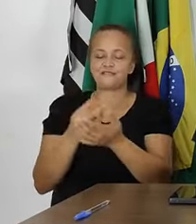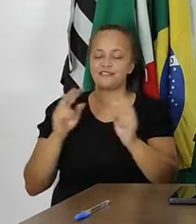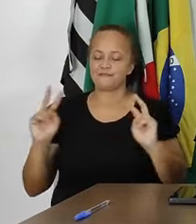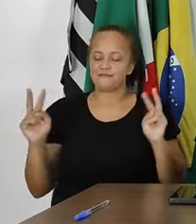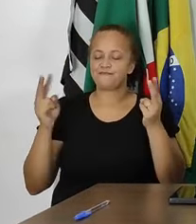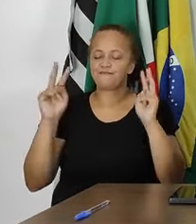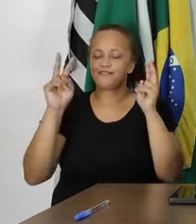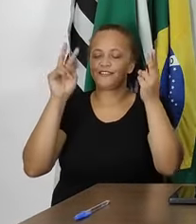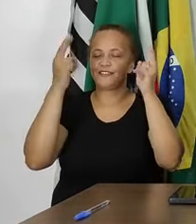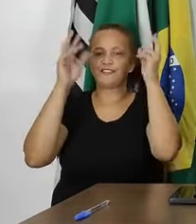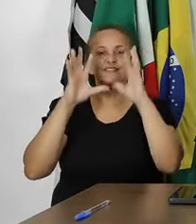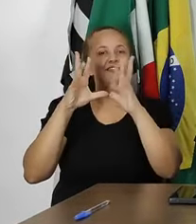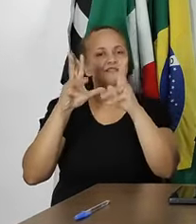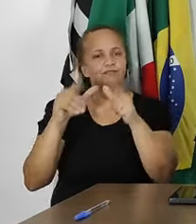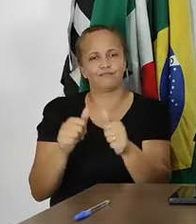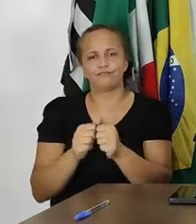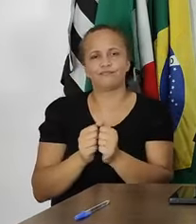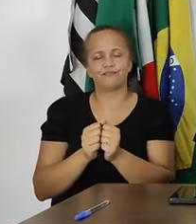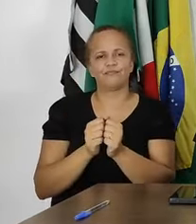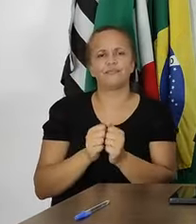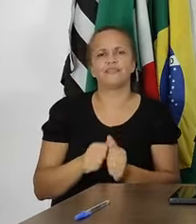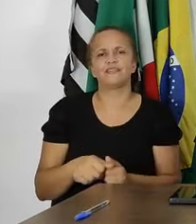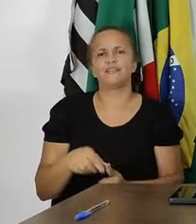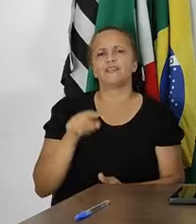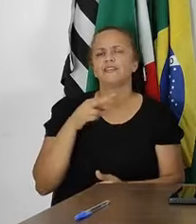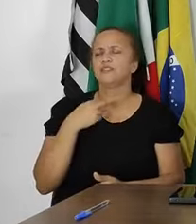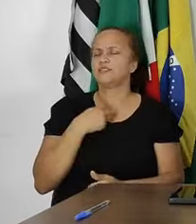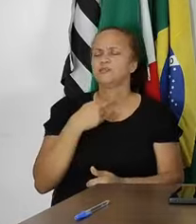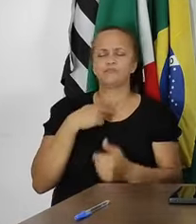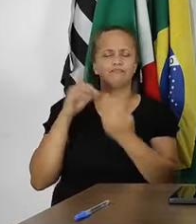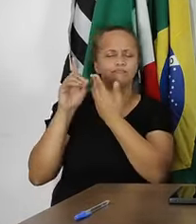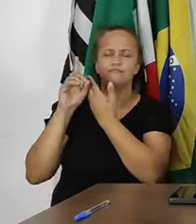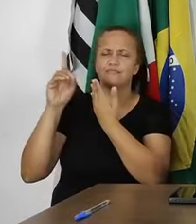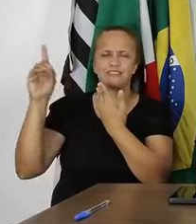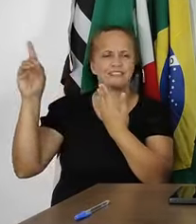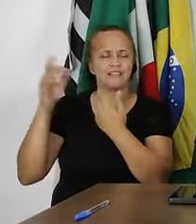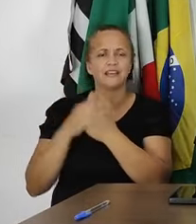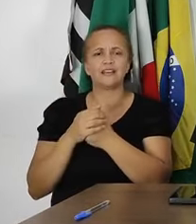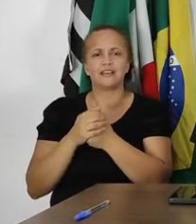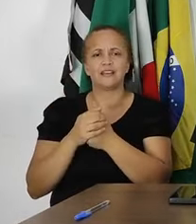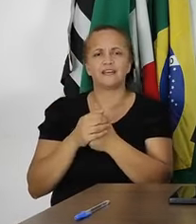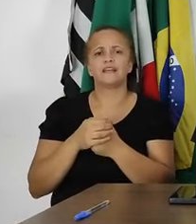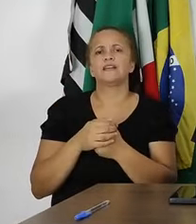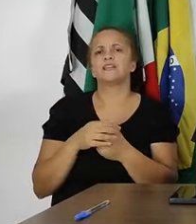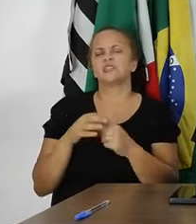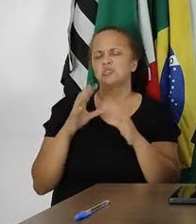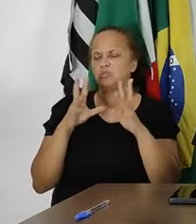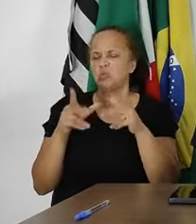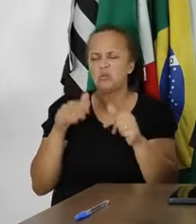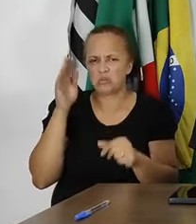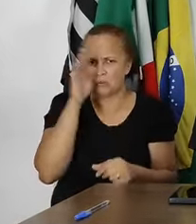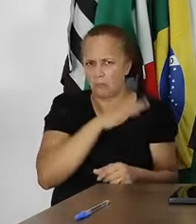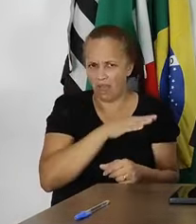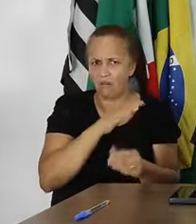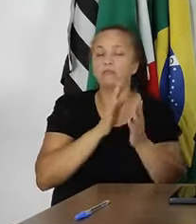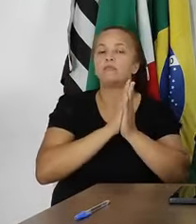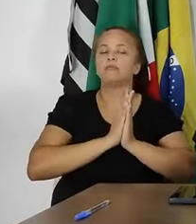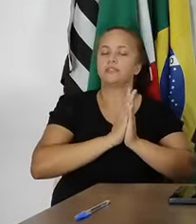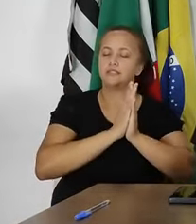mundo. Então, não vamos nos atentar para tudo aquilo que a gente tem visto e ouvido de má notícias. Vamos orar